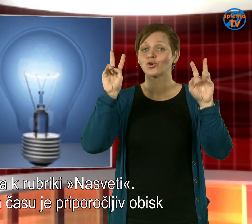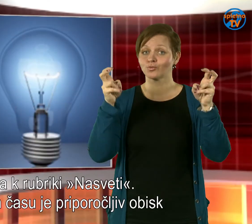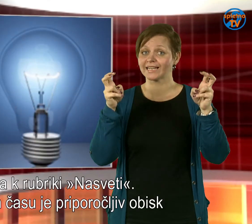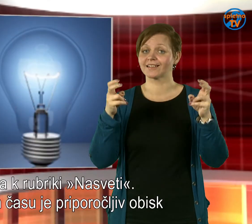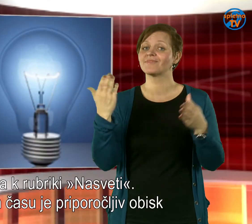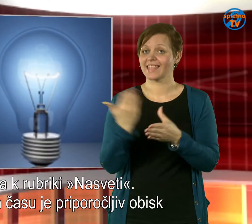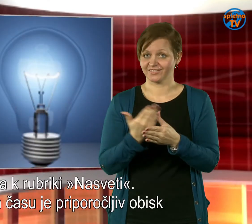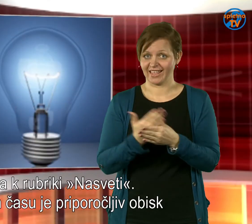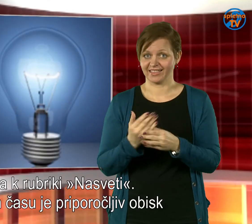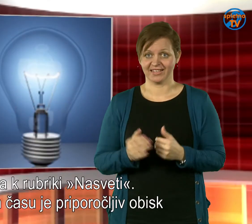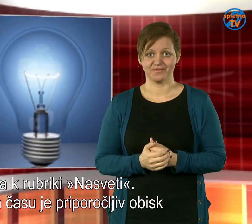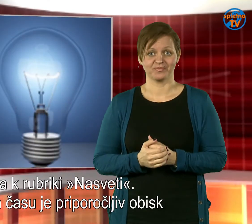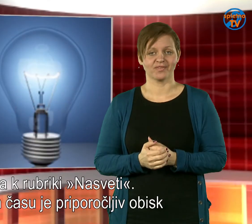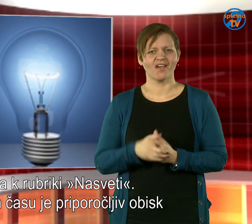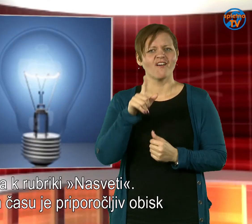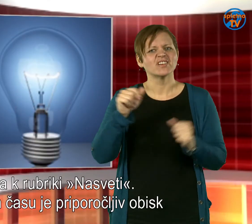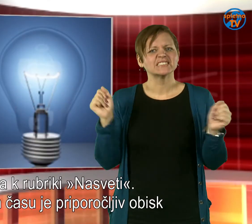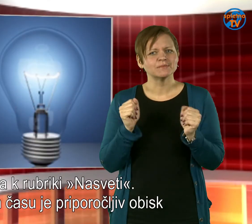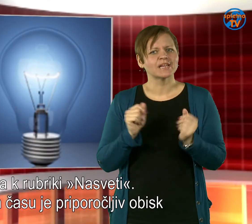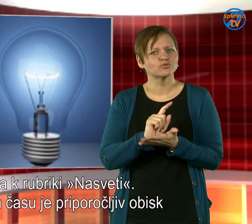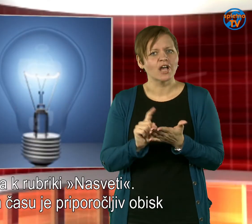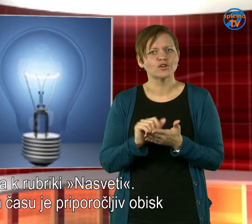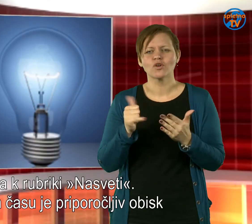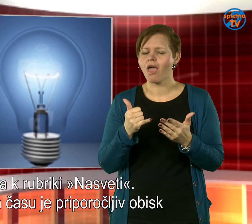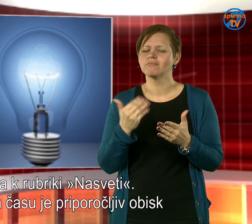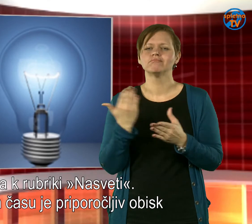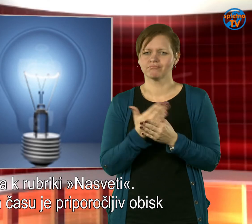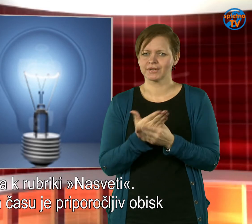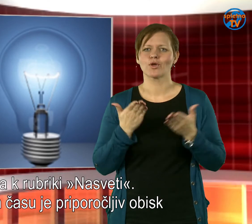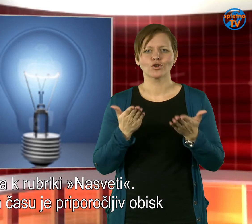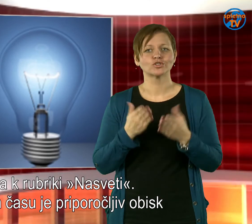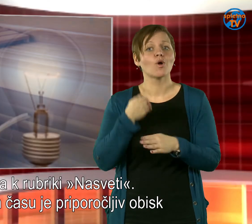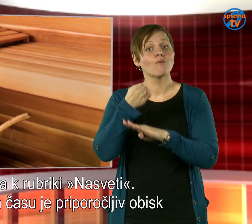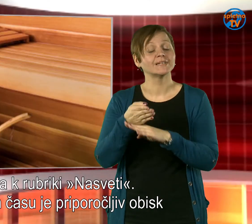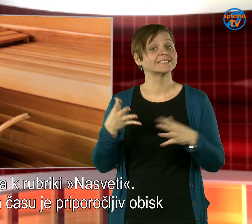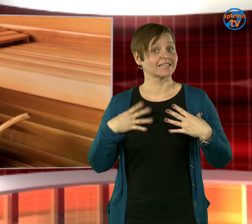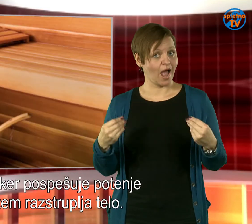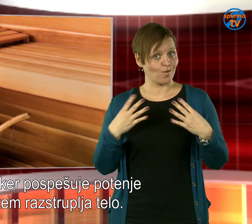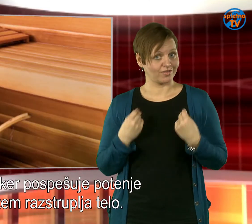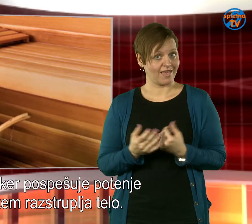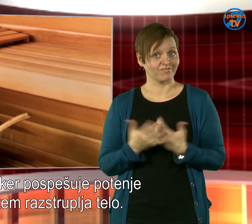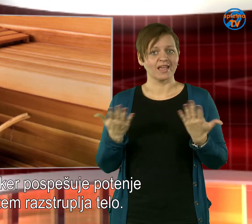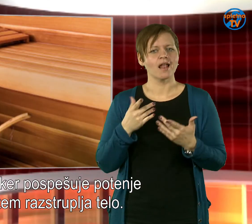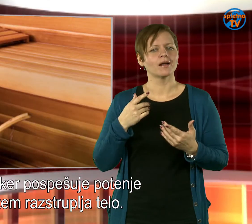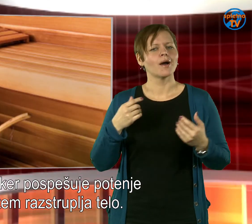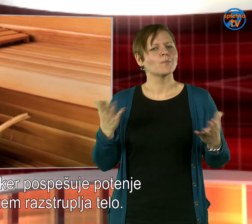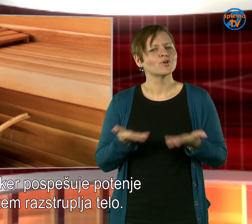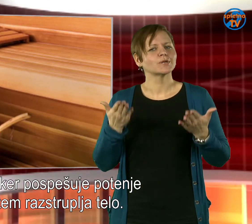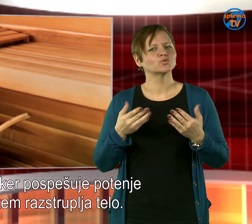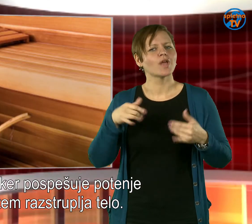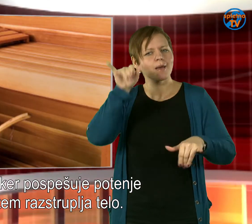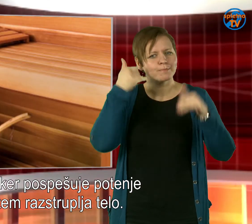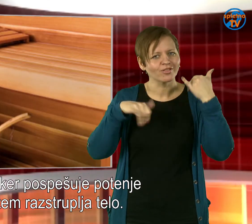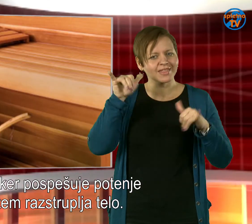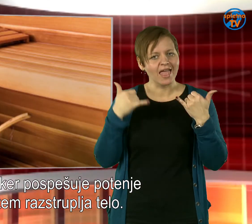Zdaj pa k rubriki Nasveti. V zimskem času je priporočljiv obisk savne, ker pospešuje potenje in s